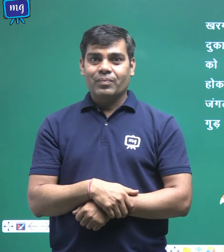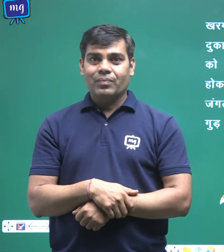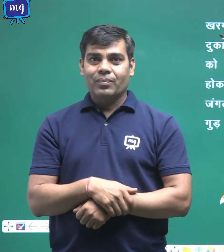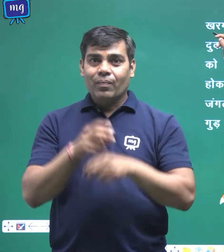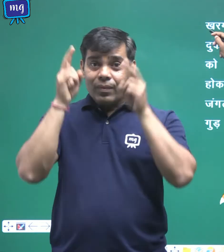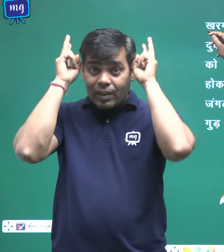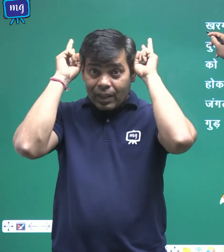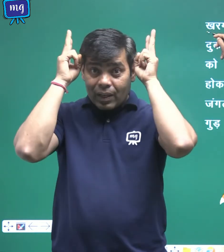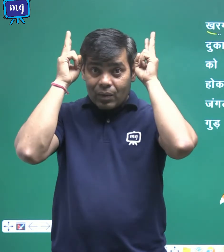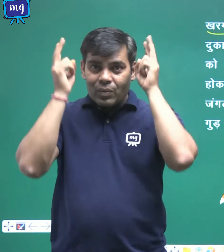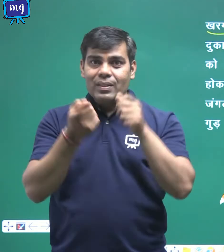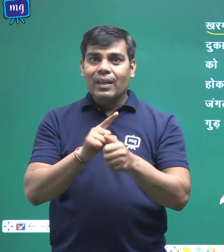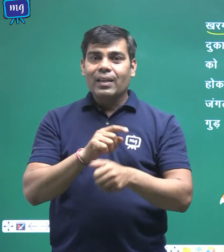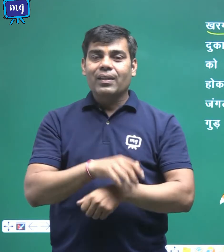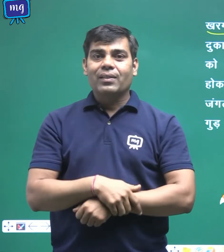खरगोश ने